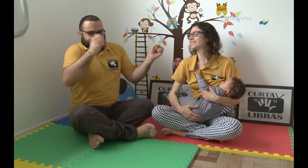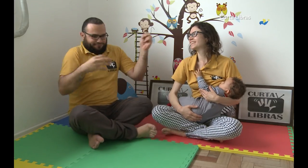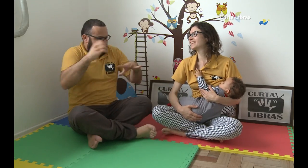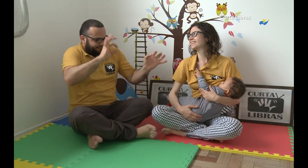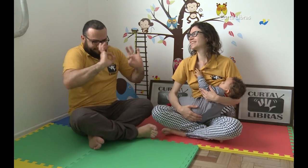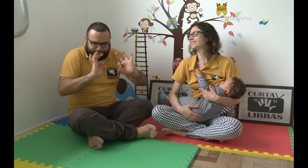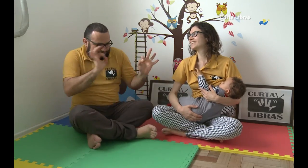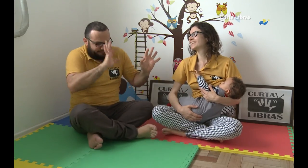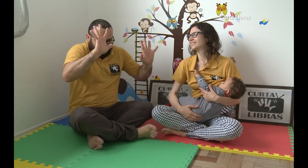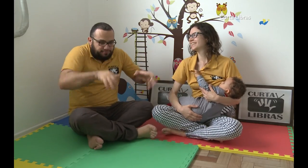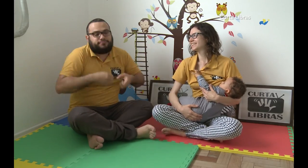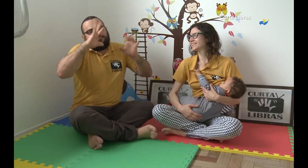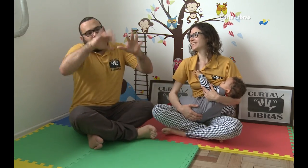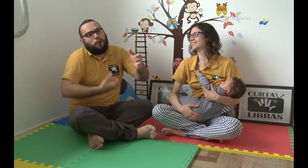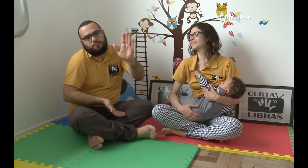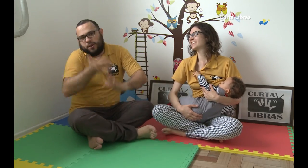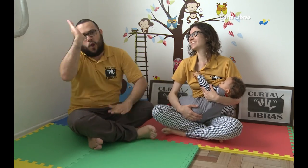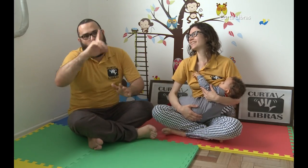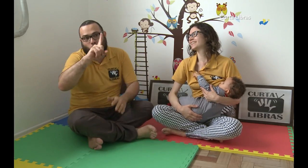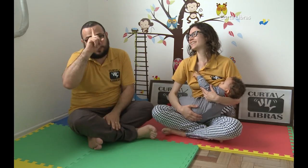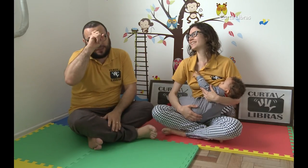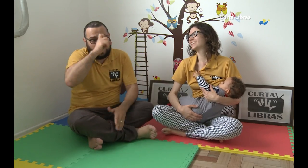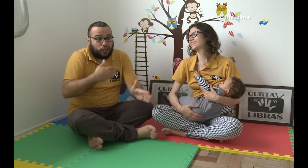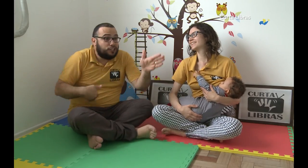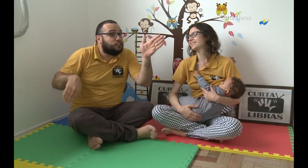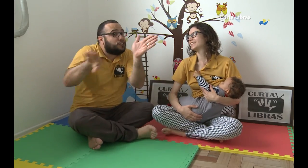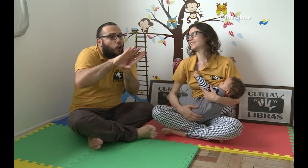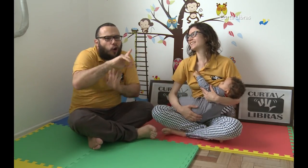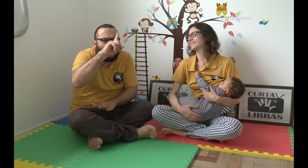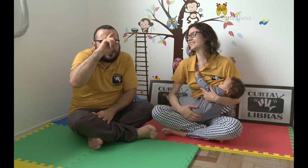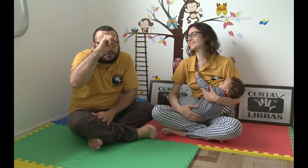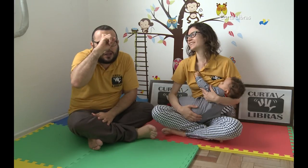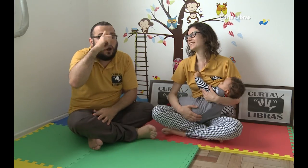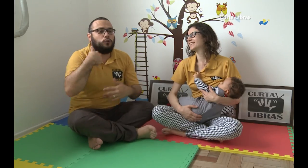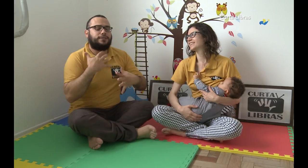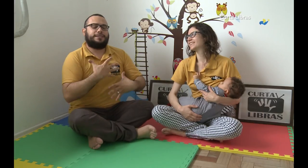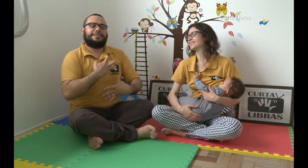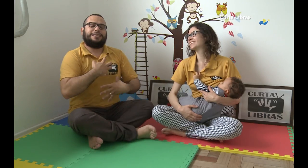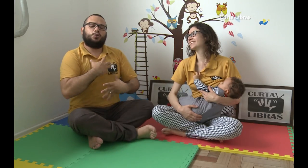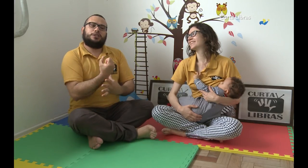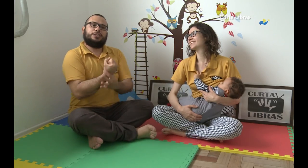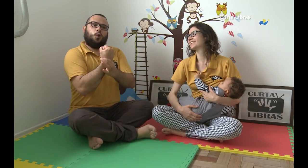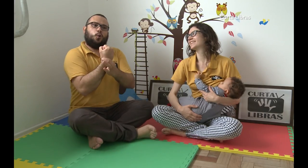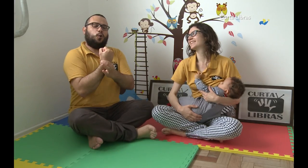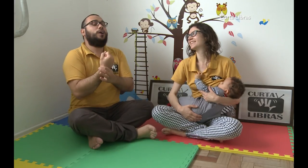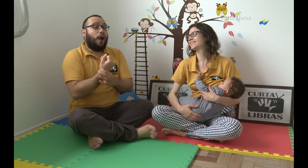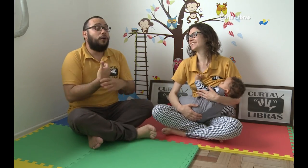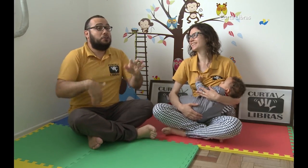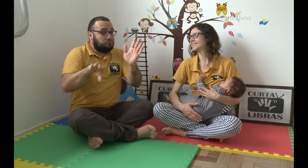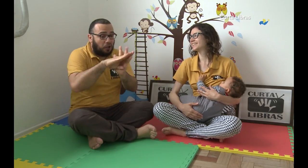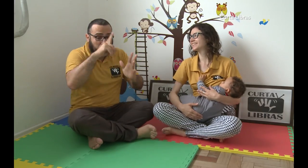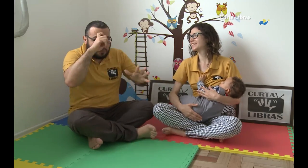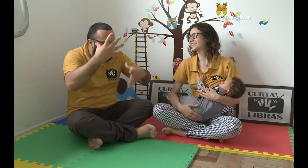corremos para o hospital Quando chegamos lá Eu estava me sentindo seguro Então fui ver o que precisava ser feito